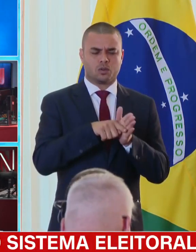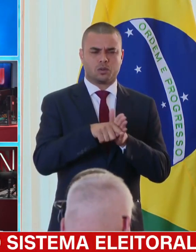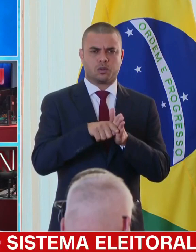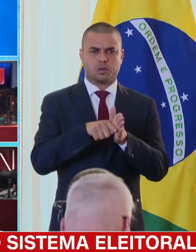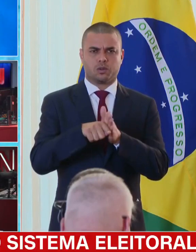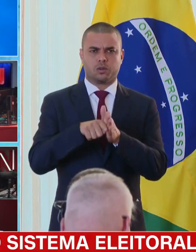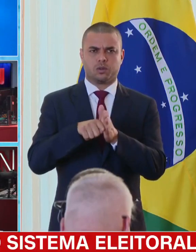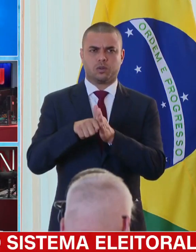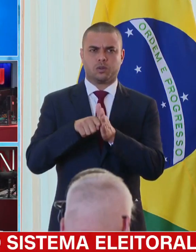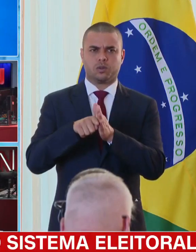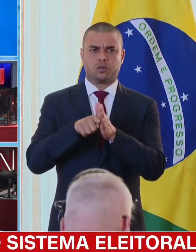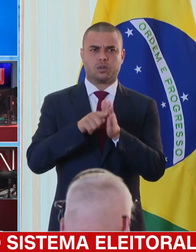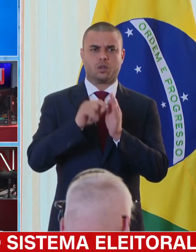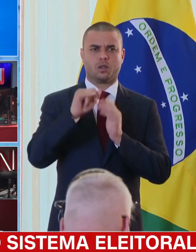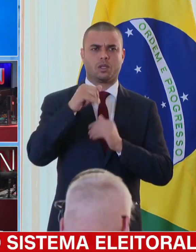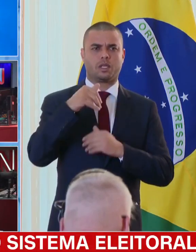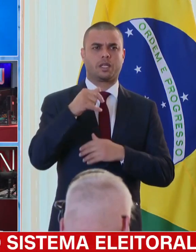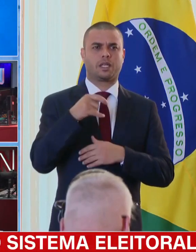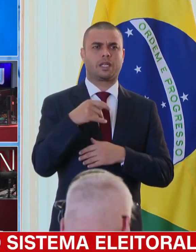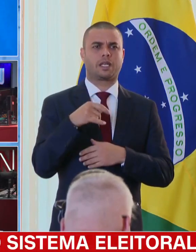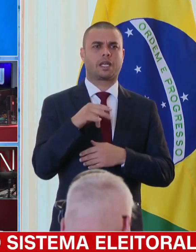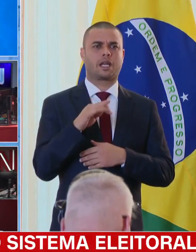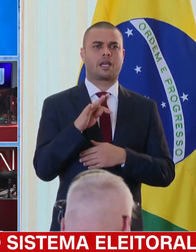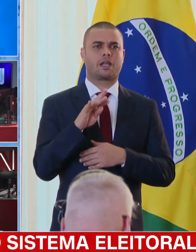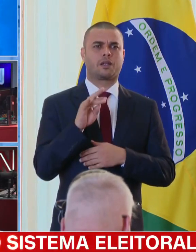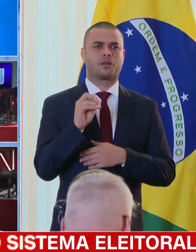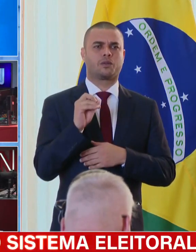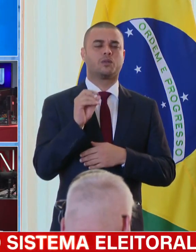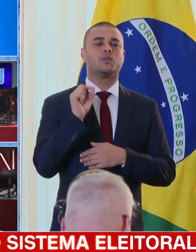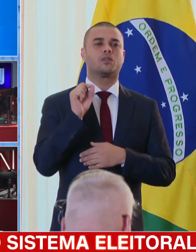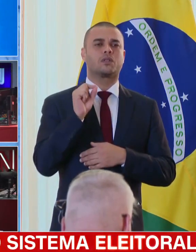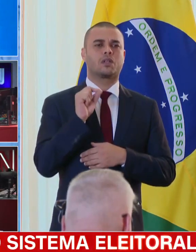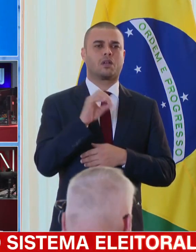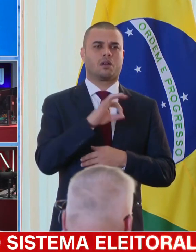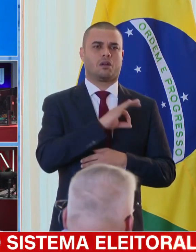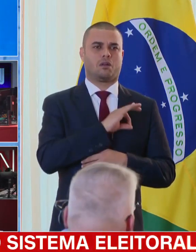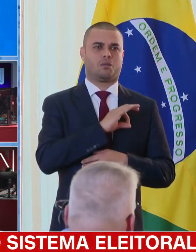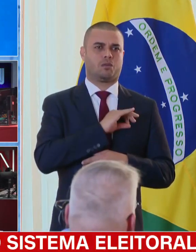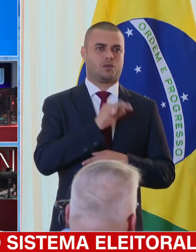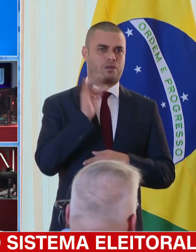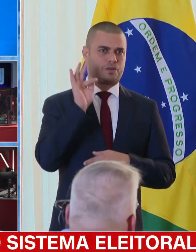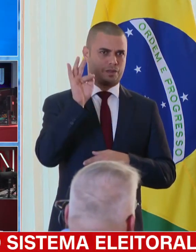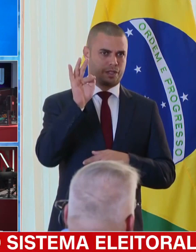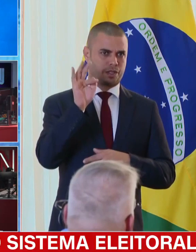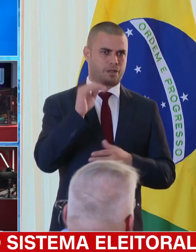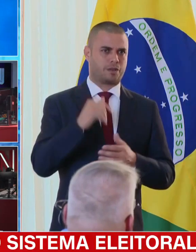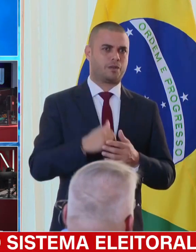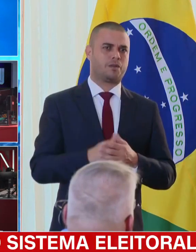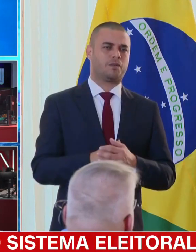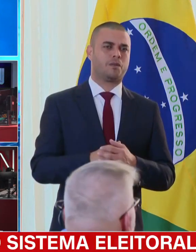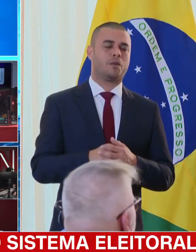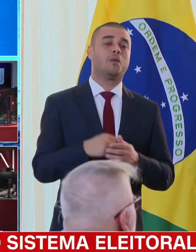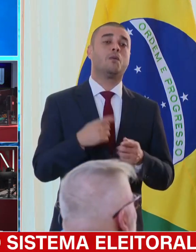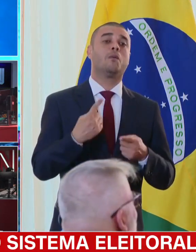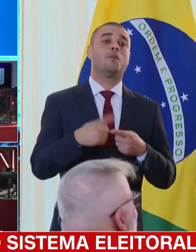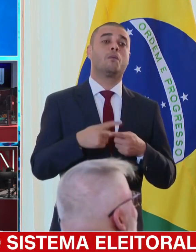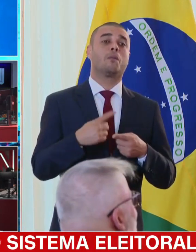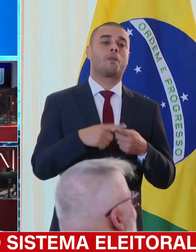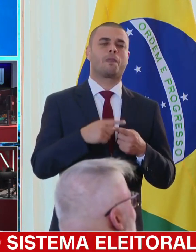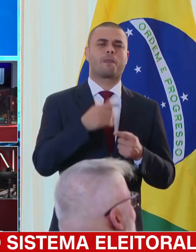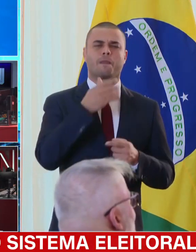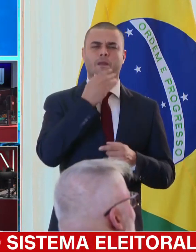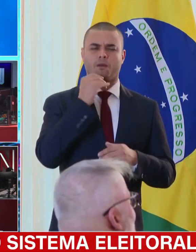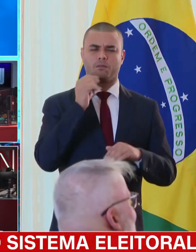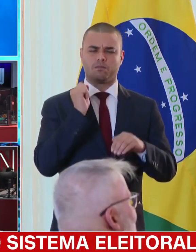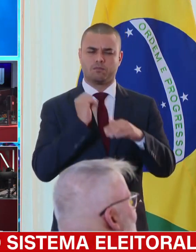Olha o que diz aqui Leandro Rezende destaque até é enviado pelo próprio Dani adjuto